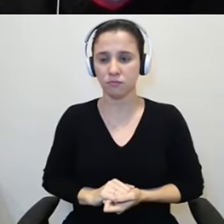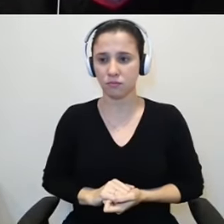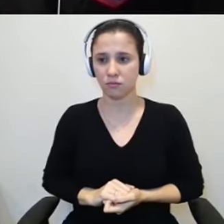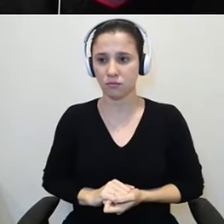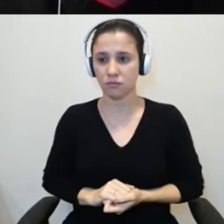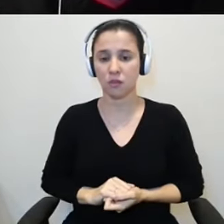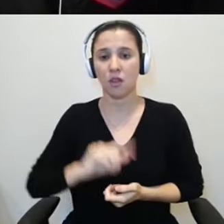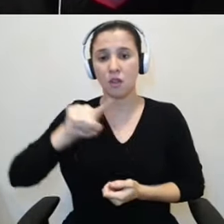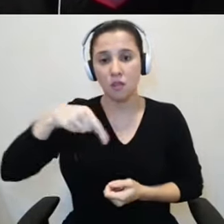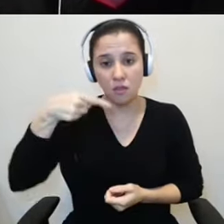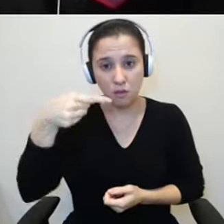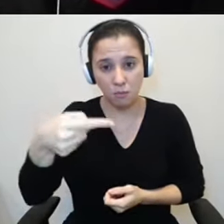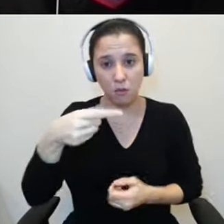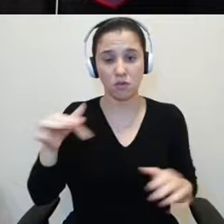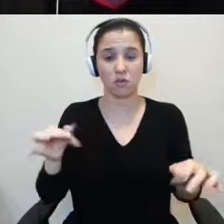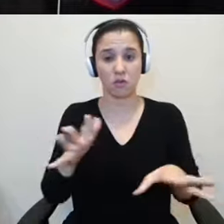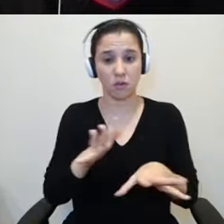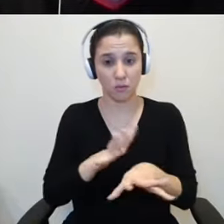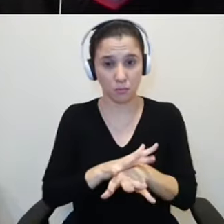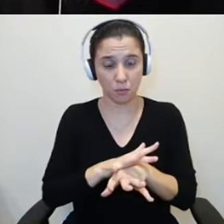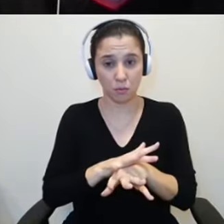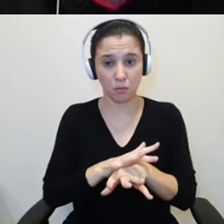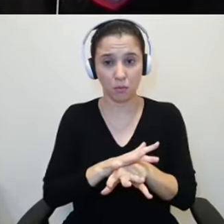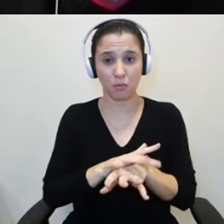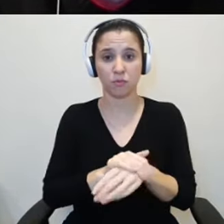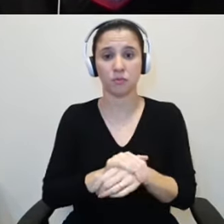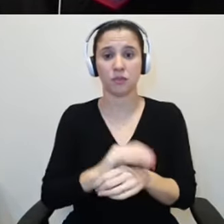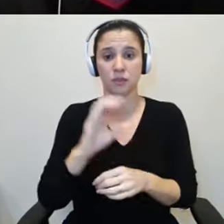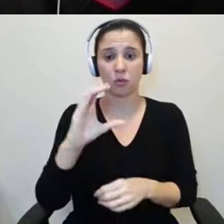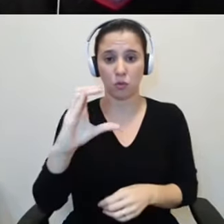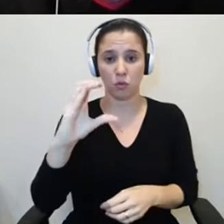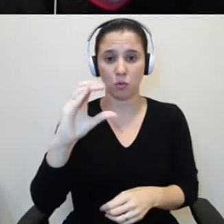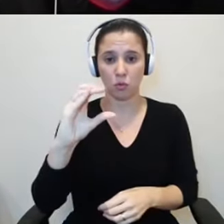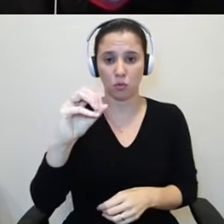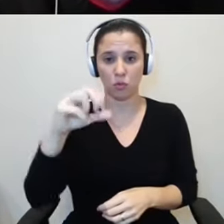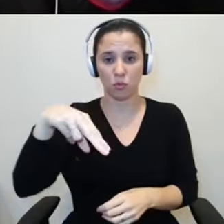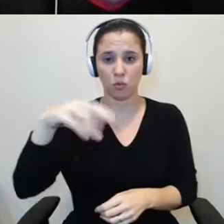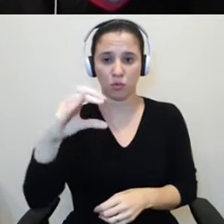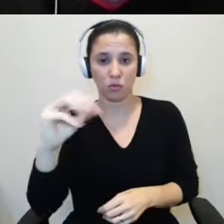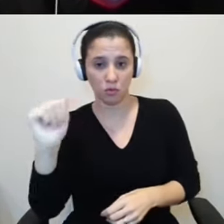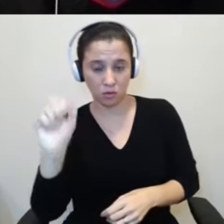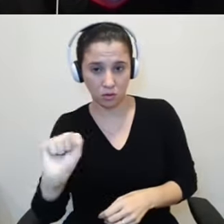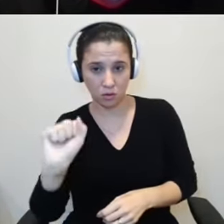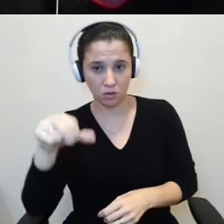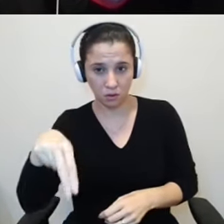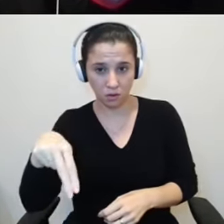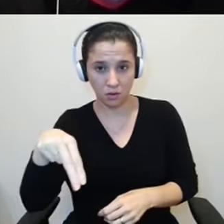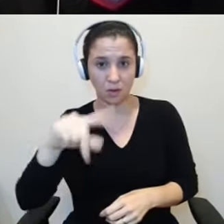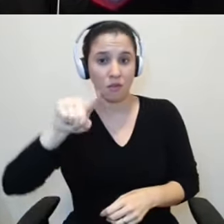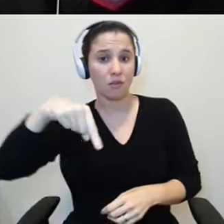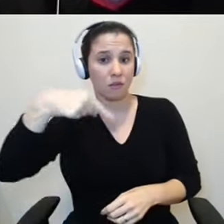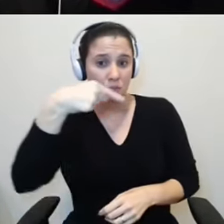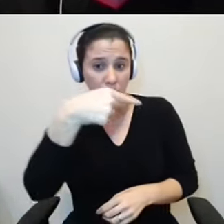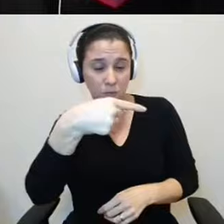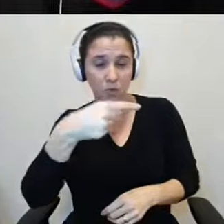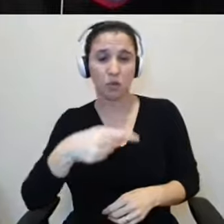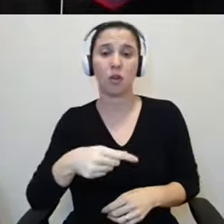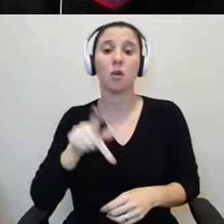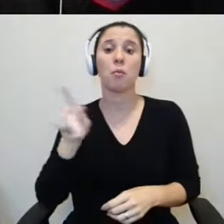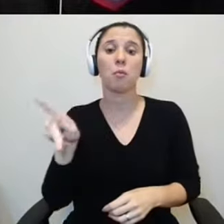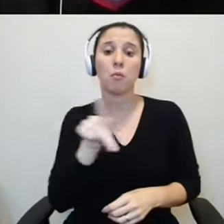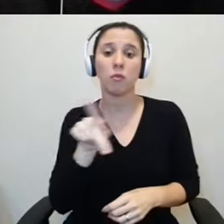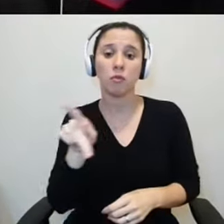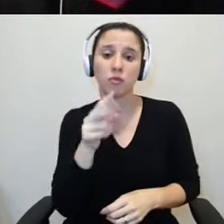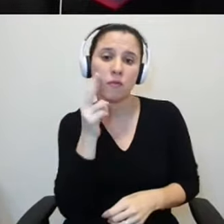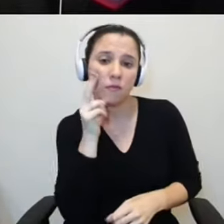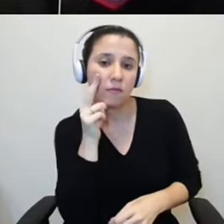Concan, nós precisamos o quê? Os professores precisam rever os seus planos de aula. E eles já estão,